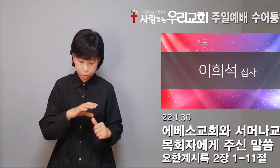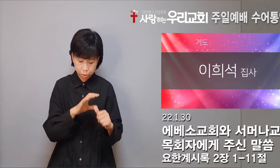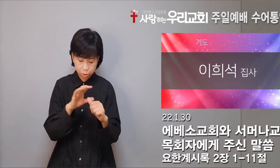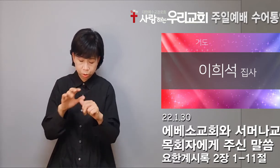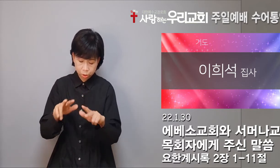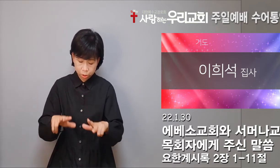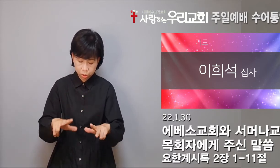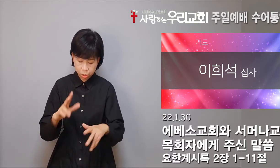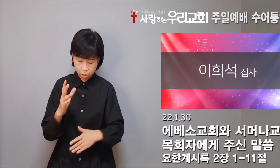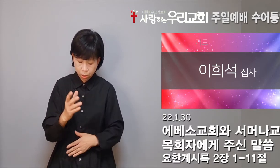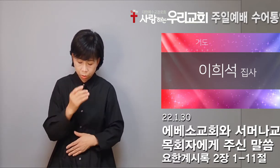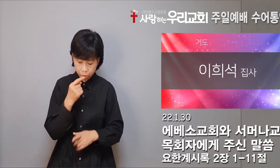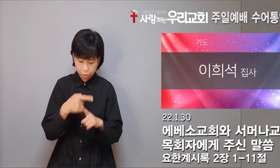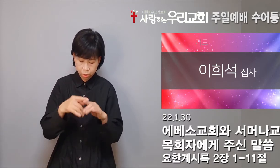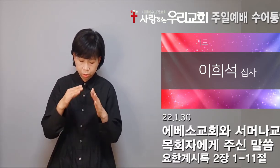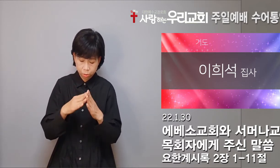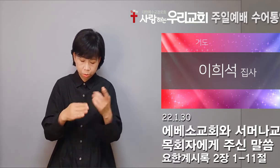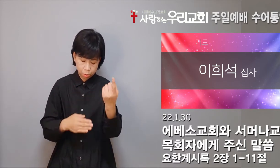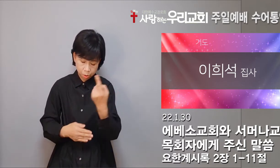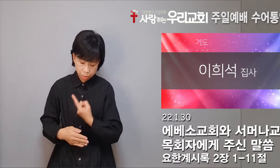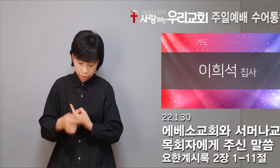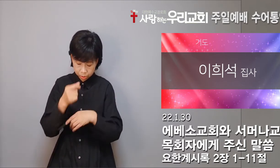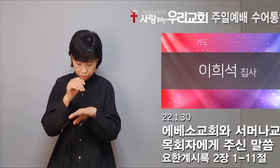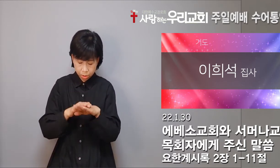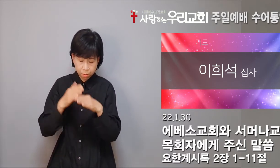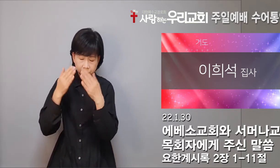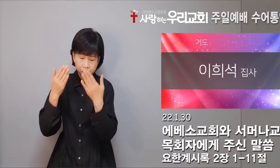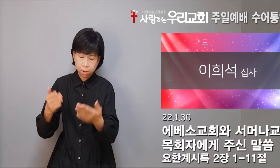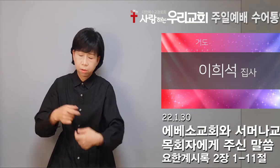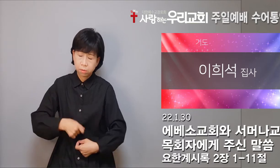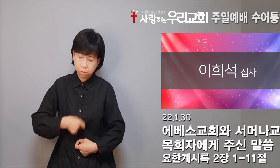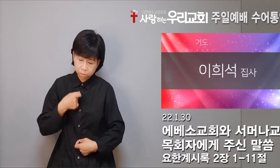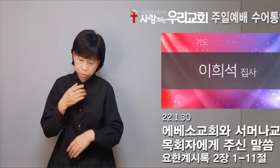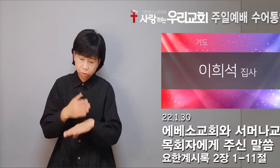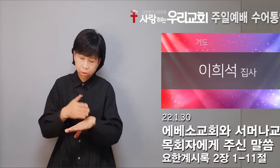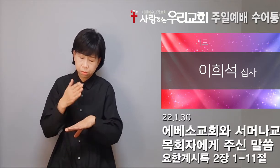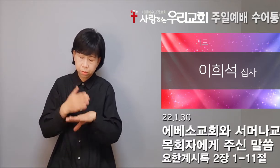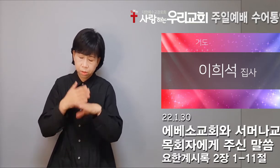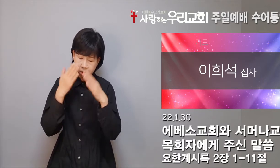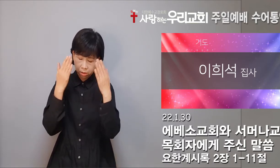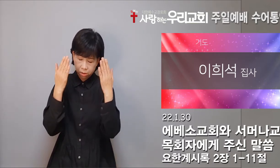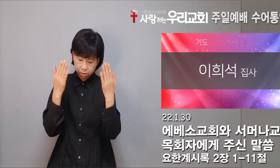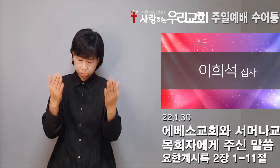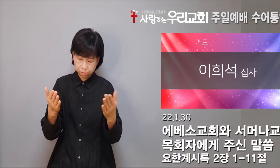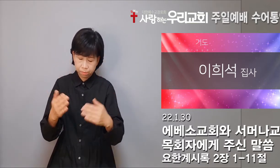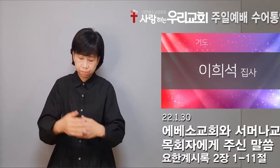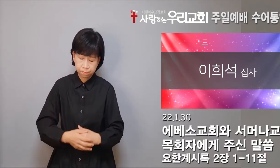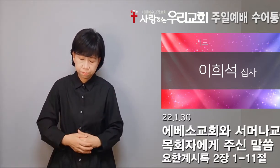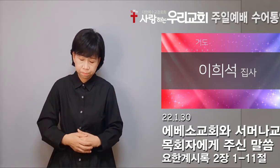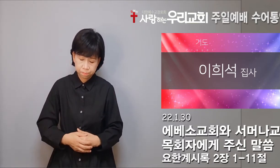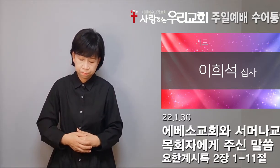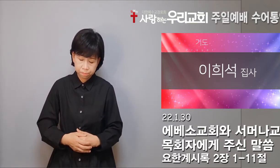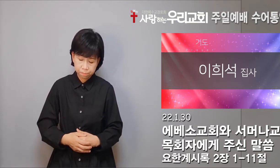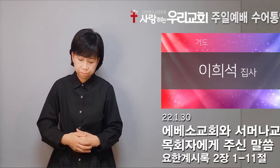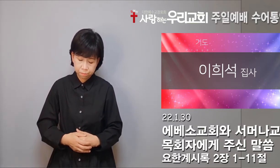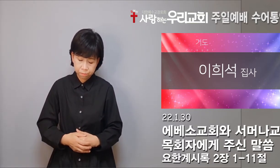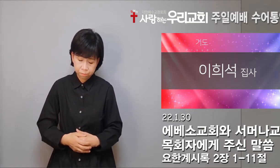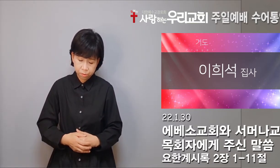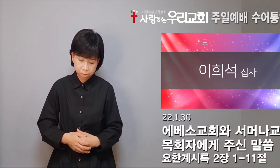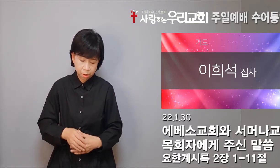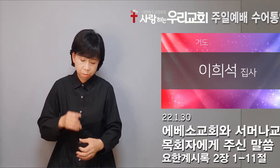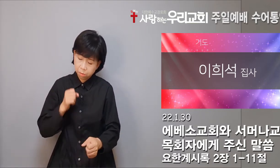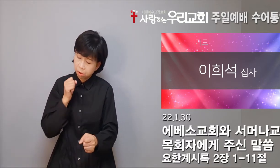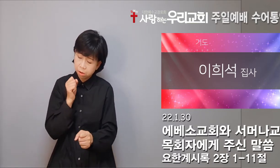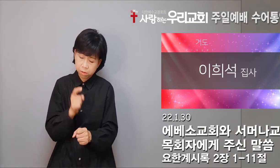시간 거룩한 성전에 나와 예배를 드리게 하시니 진심으로 감사를 드립니다. 어느새